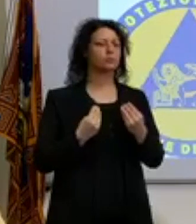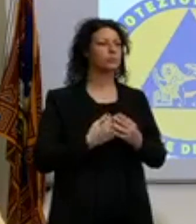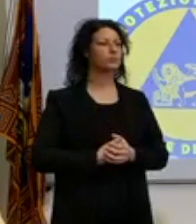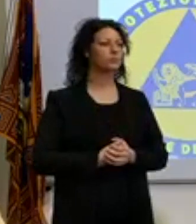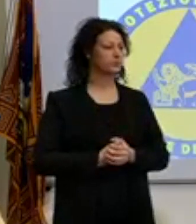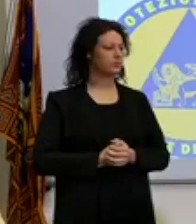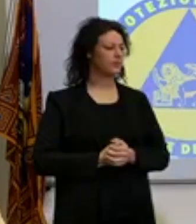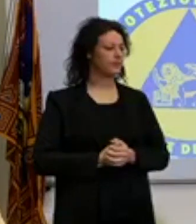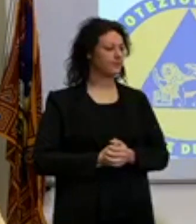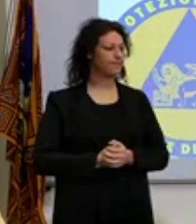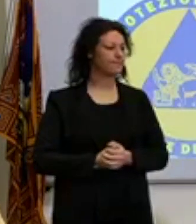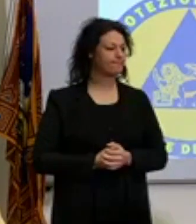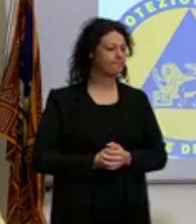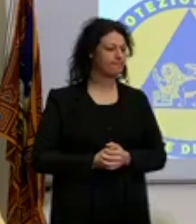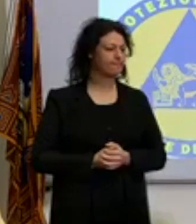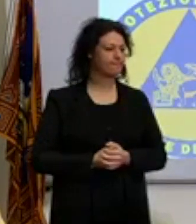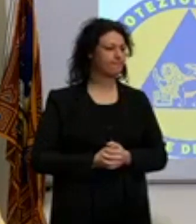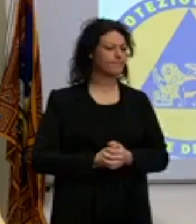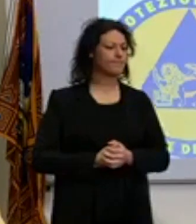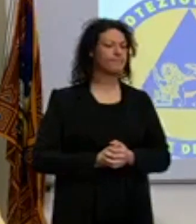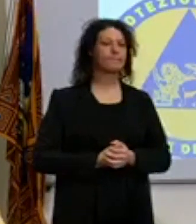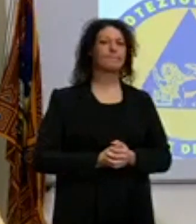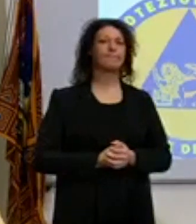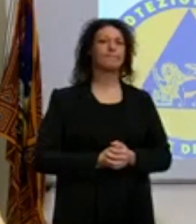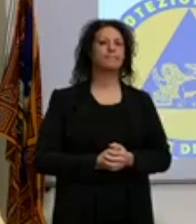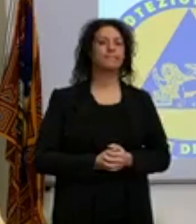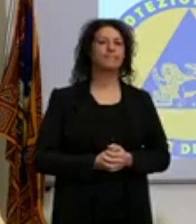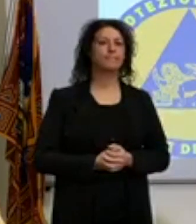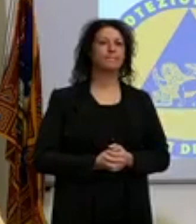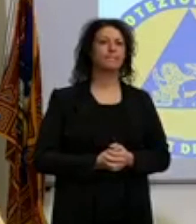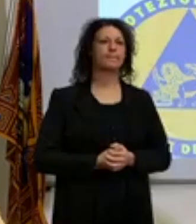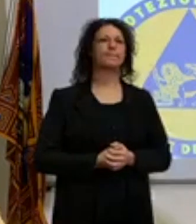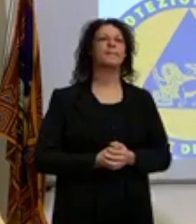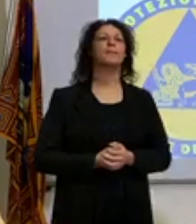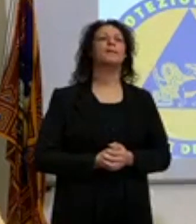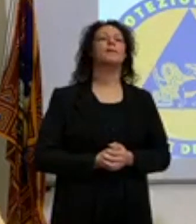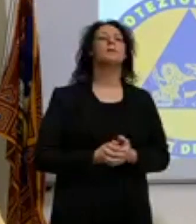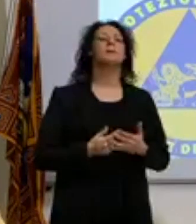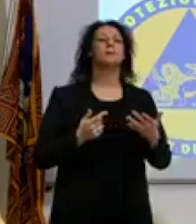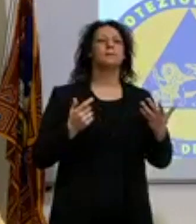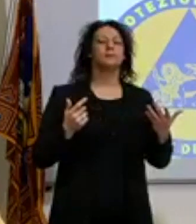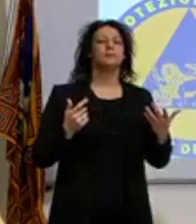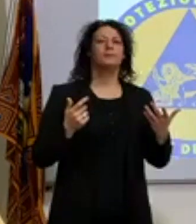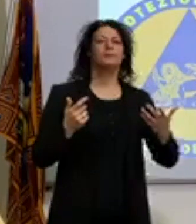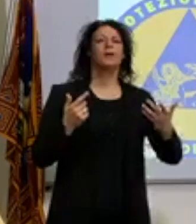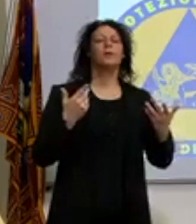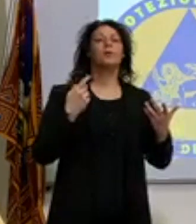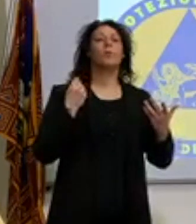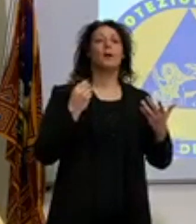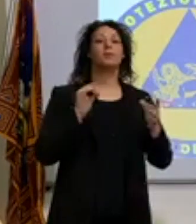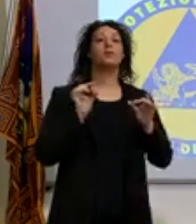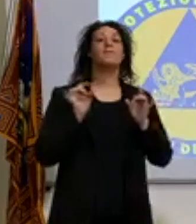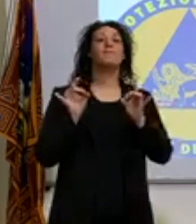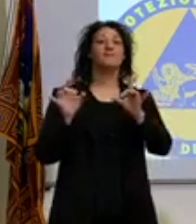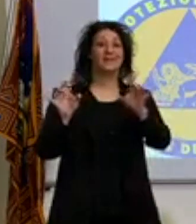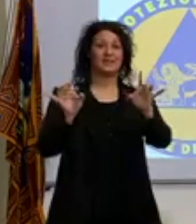strategia sarà di un allentamento soft delle restrizioni. Il soft landing è riferito a questo, cioè finisce il virus, non è